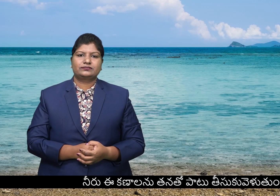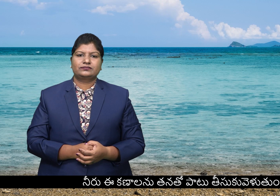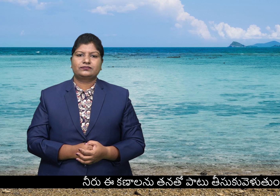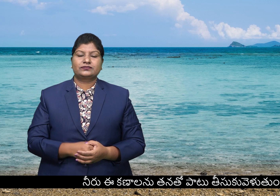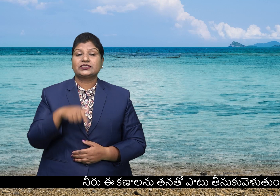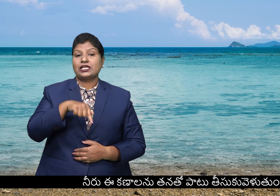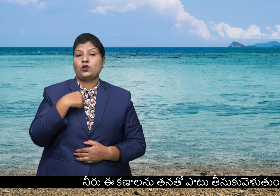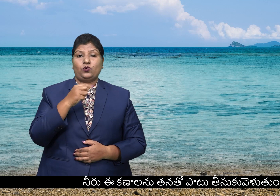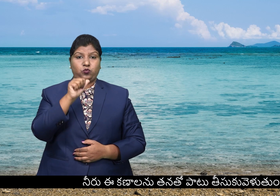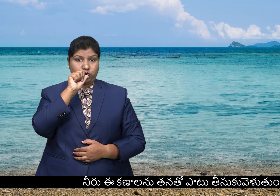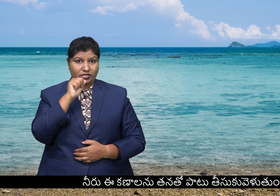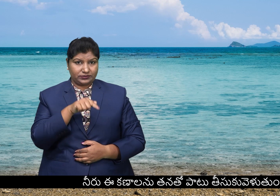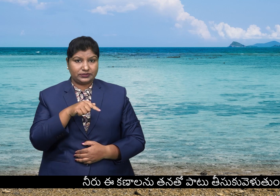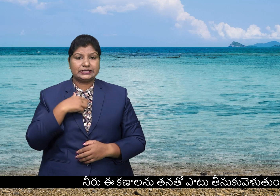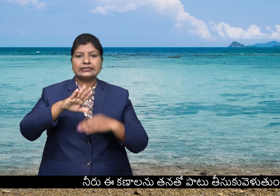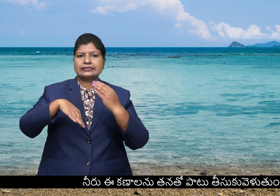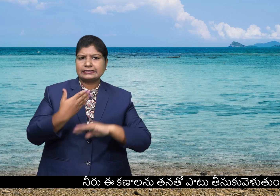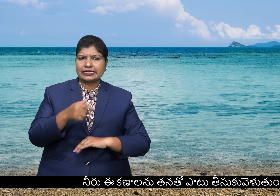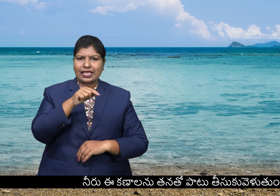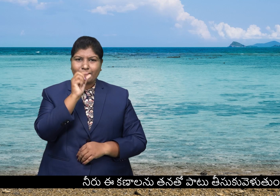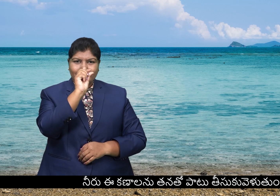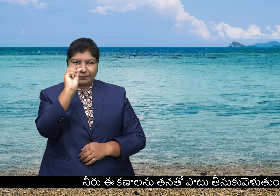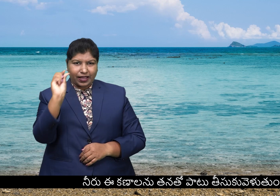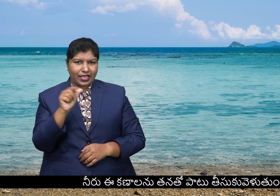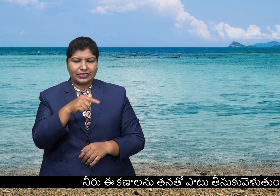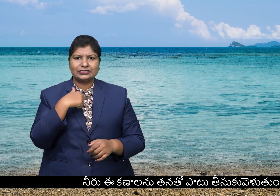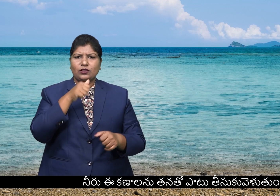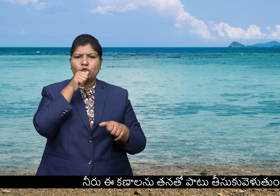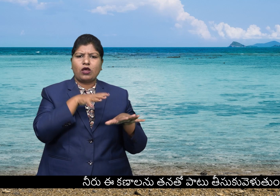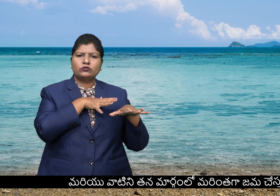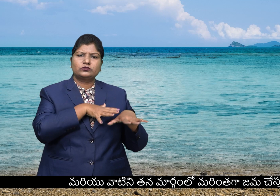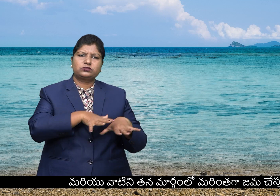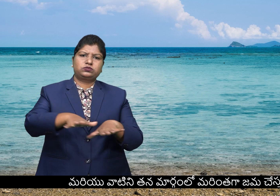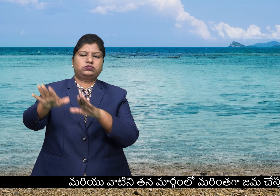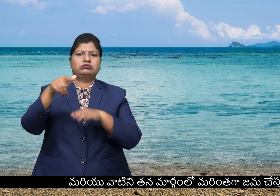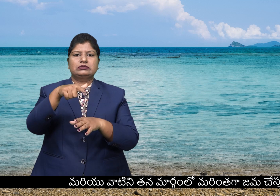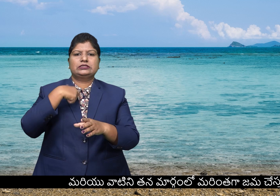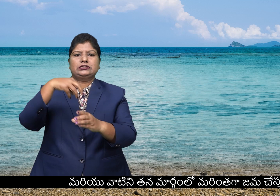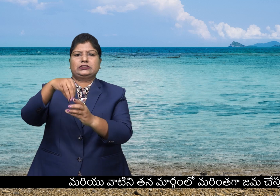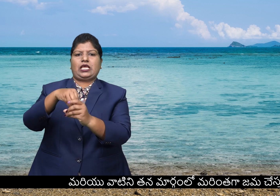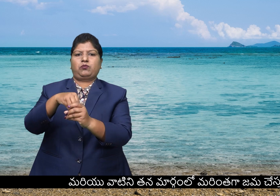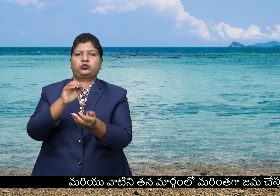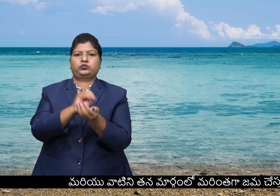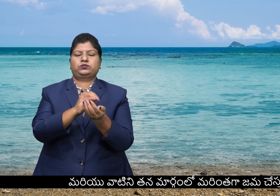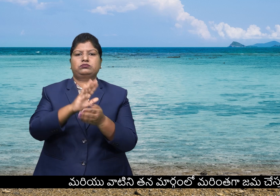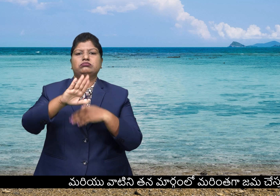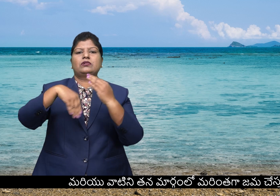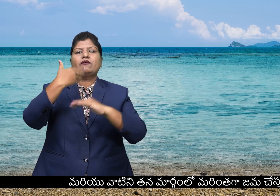నీరు ఈ కణాలను తనతో పాటు తీసుకువెళుతుంది మరియు వాటిని తన మార్గంలో మరింతగా